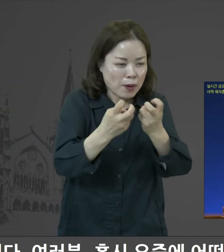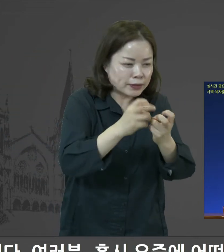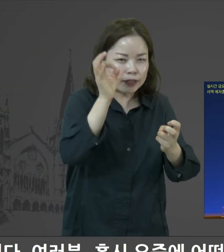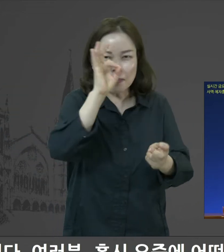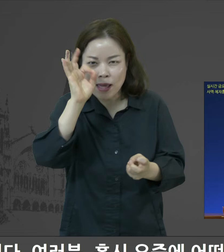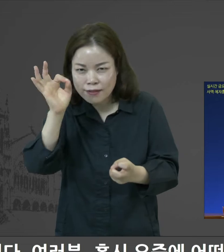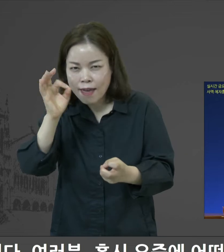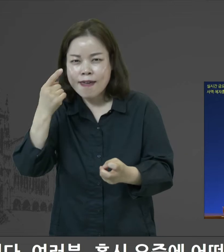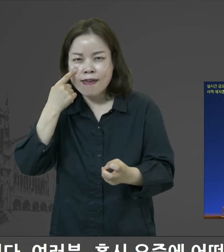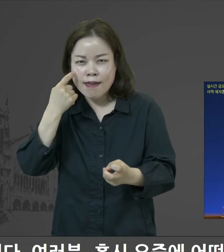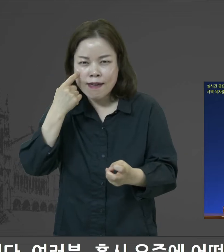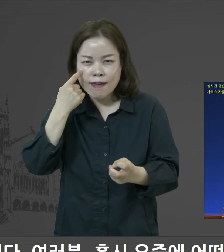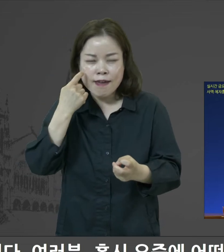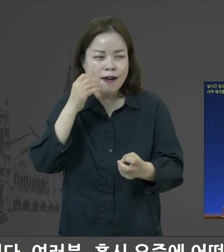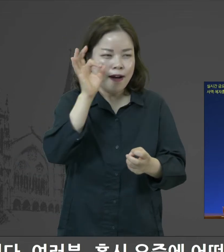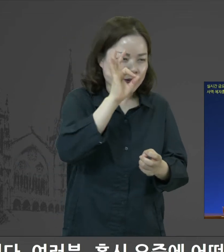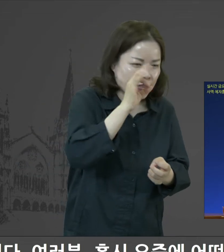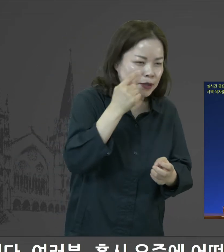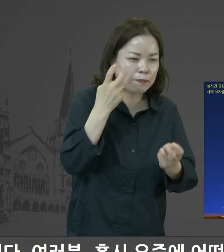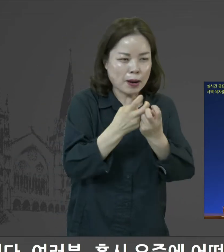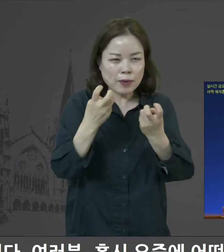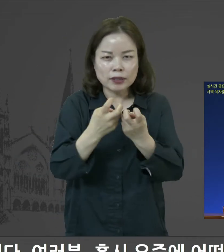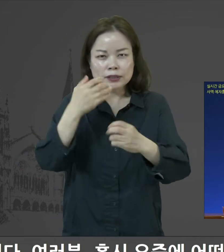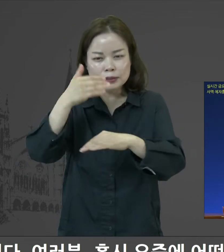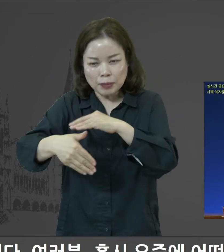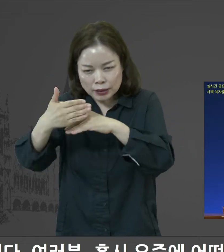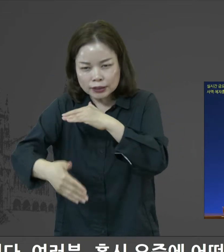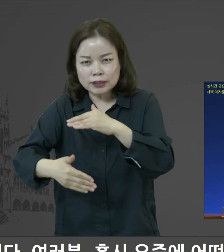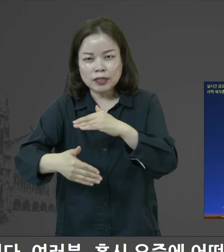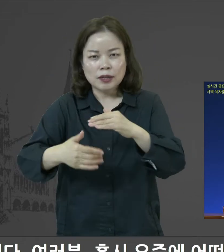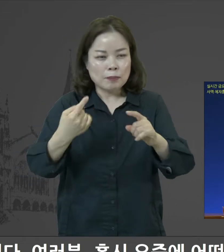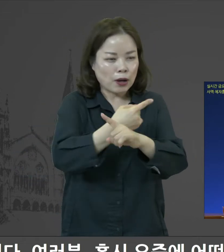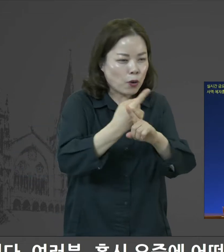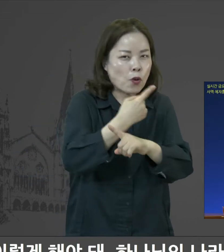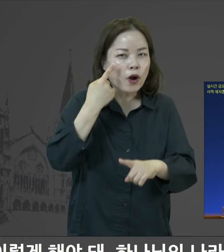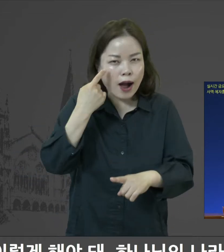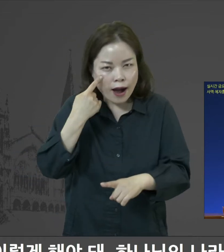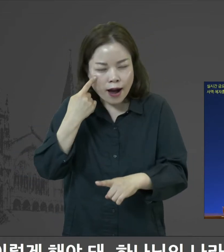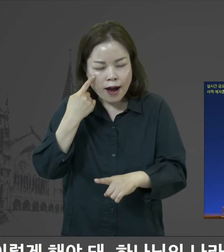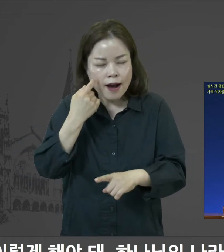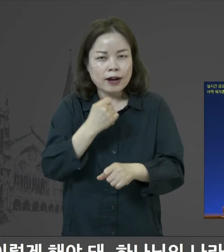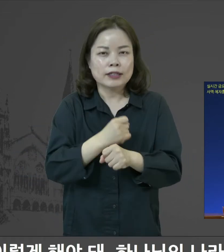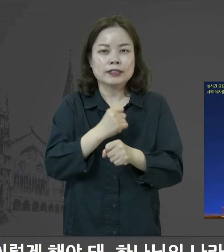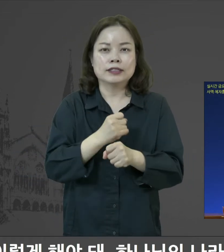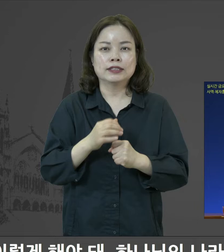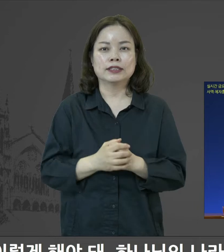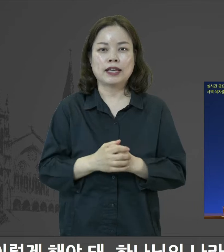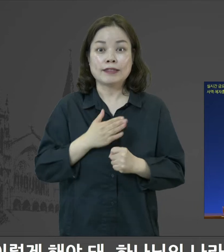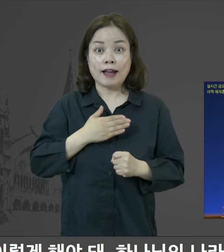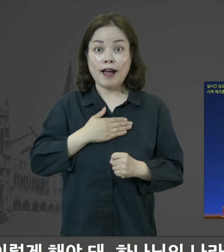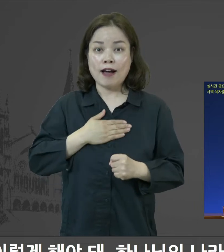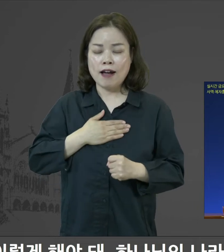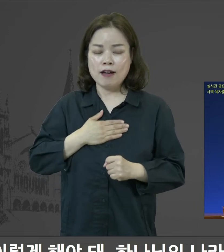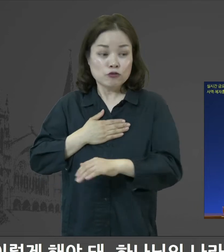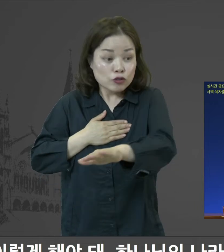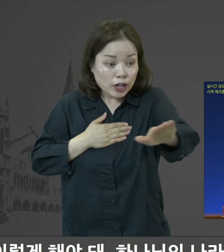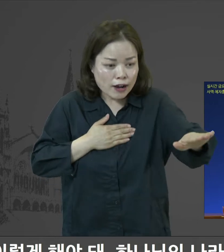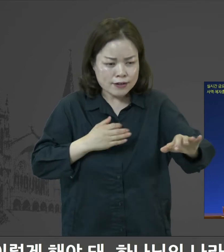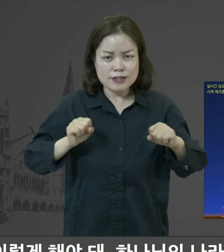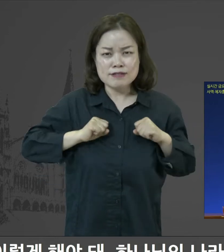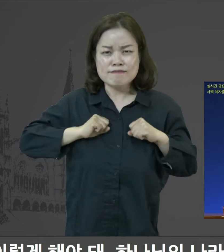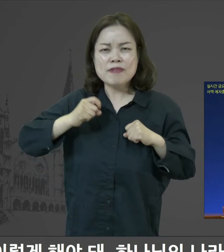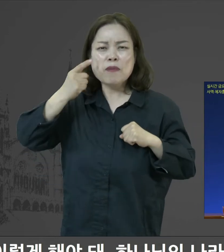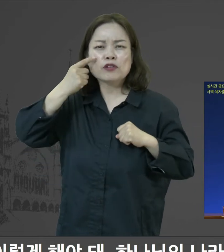더 잘하려면 이렇게 해야 돼. 우리 좀 이렇게 부족한 점이 있지만 그 부족한 점을 앞서기 위해서 우리가 좀